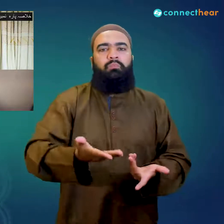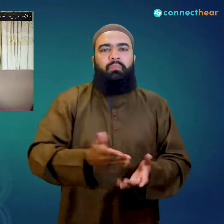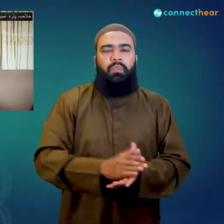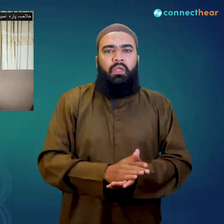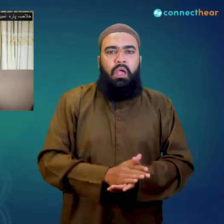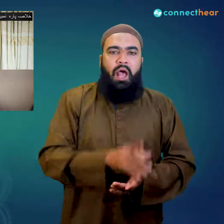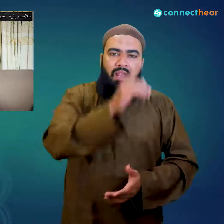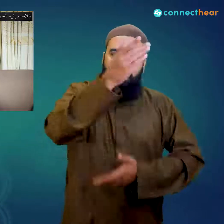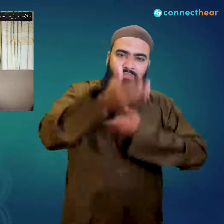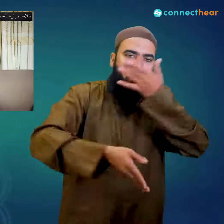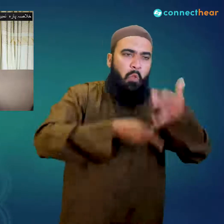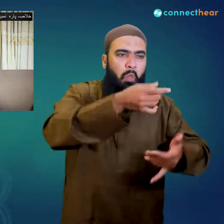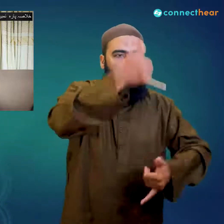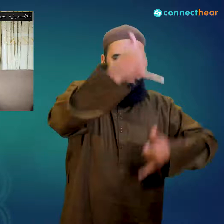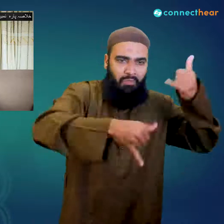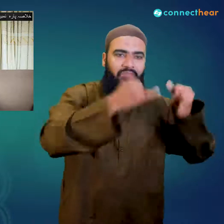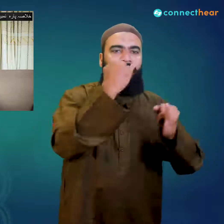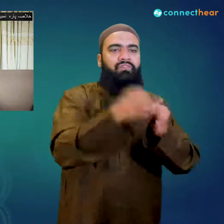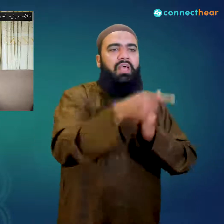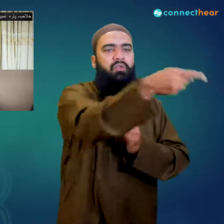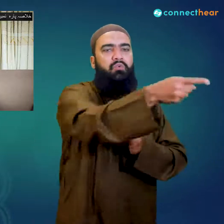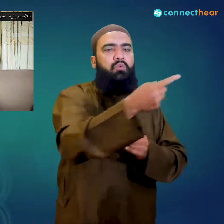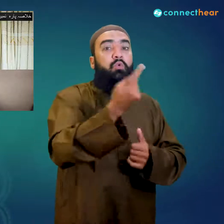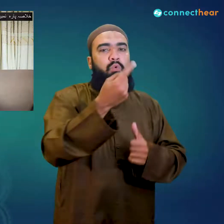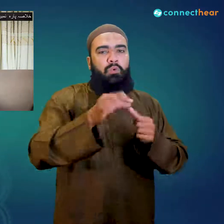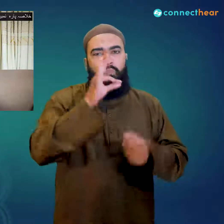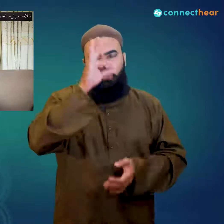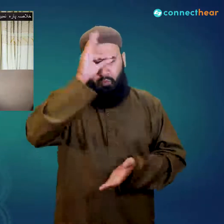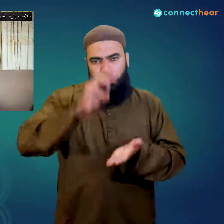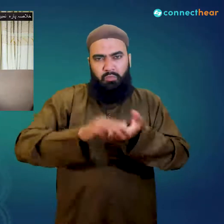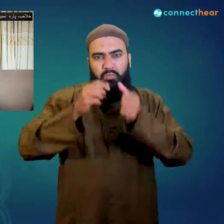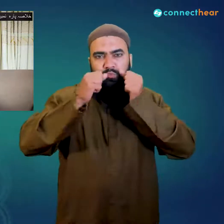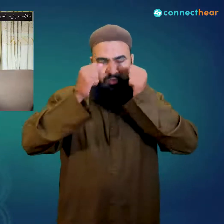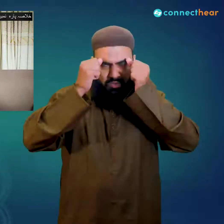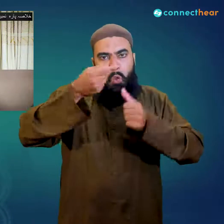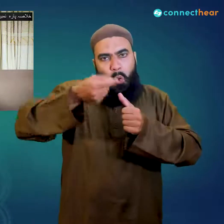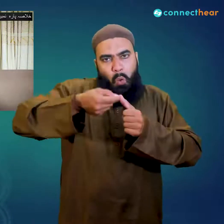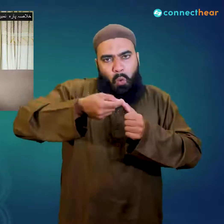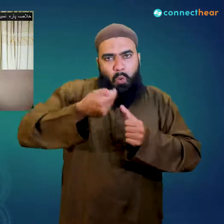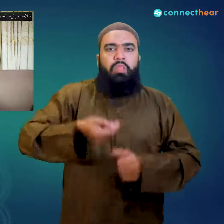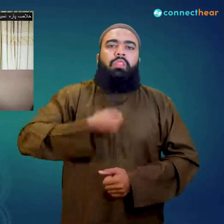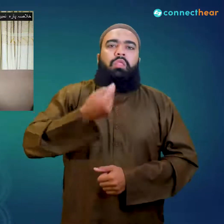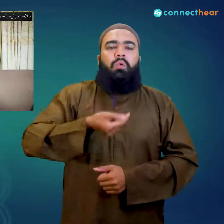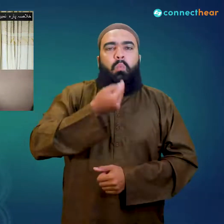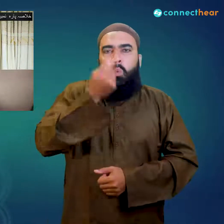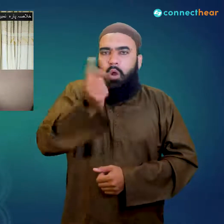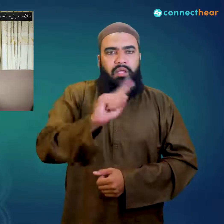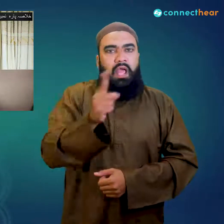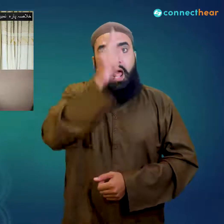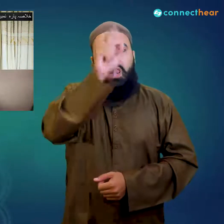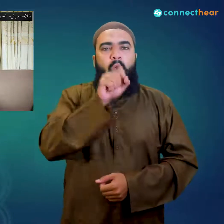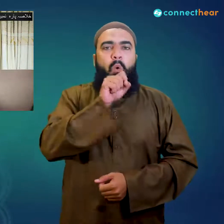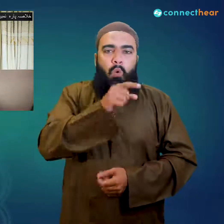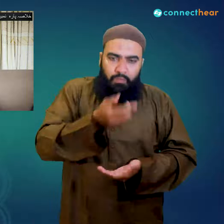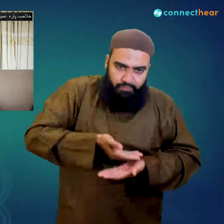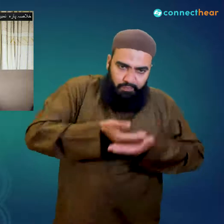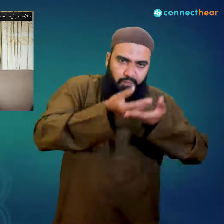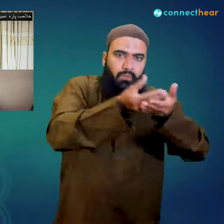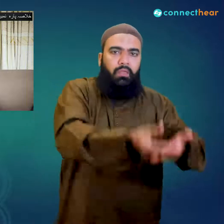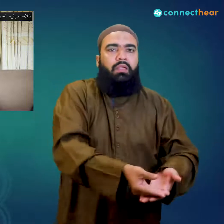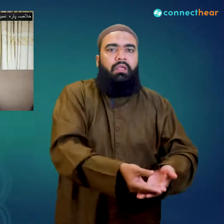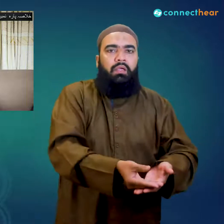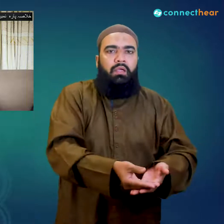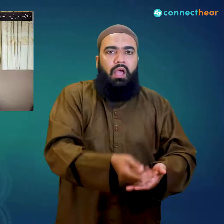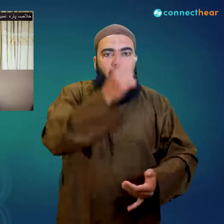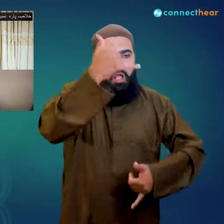ایسا ہرگز نہیں کر سکو گے۔ یہ قیامت تک کے لیے چیلنج اللہ رب العزت نے دے دیا کہ قرآن کی مثال کوئی ایک